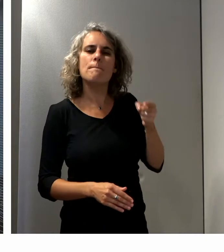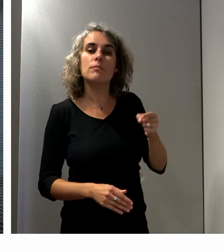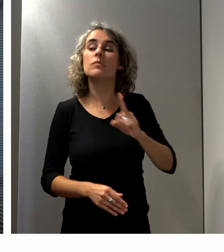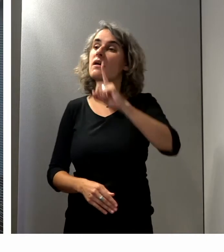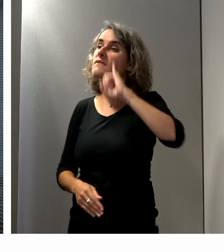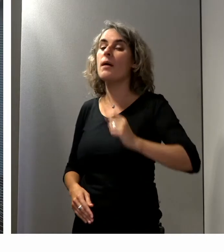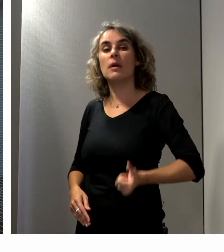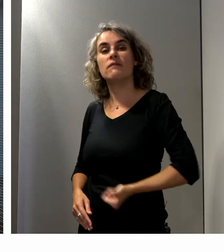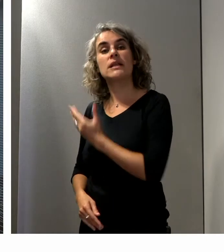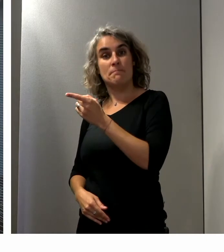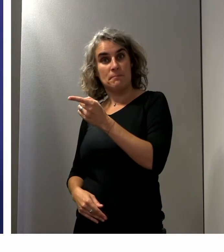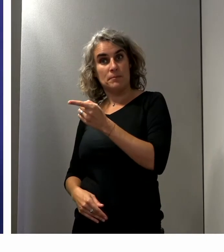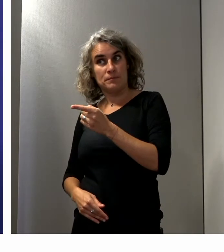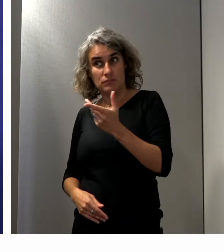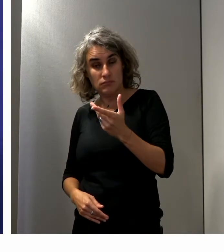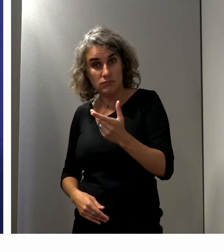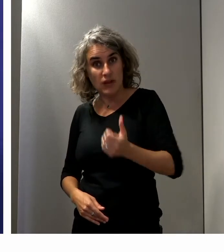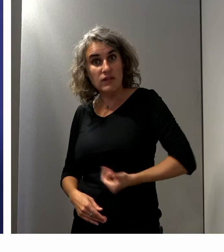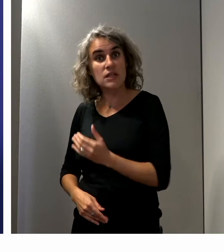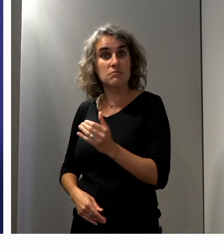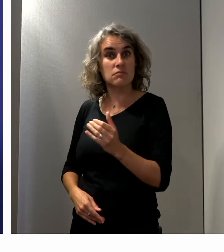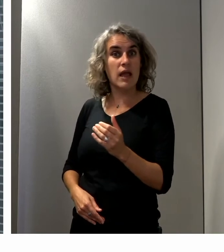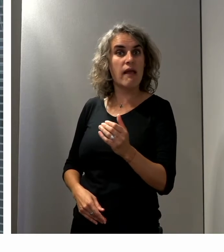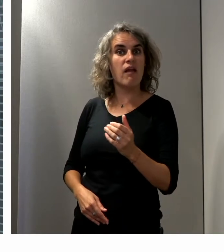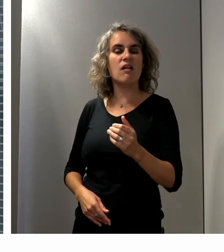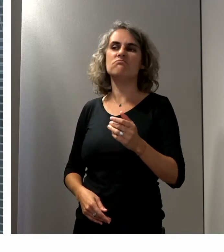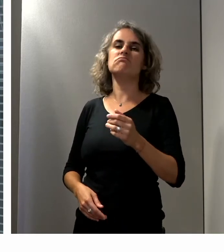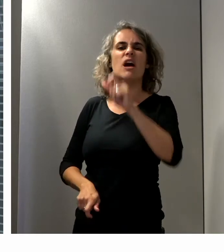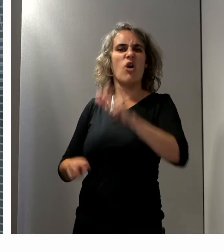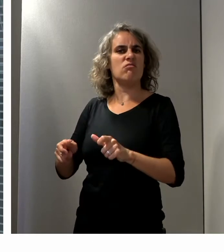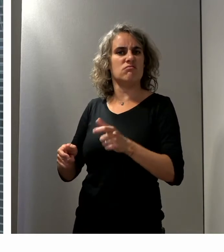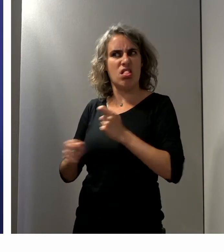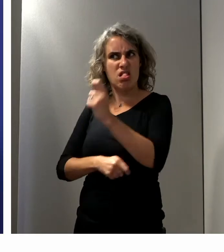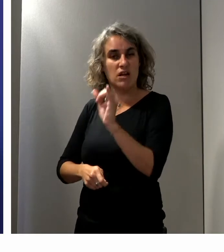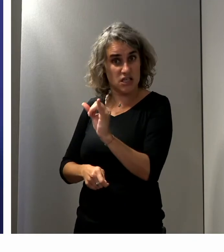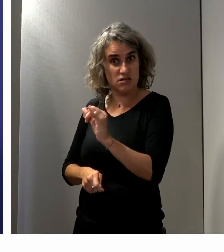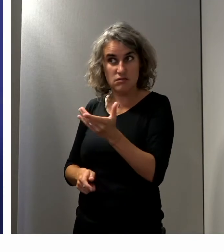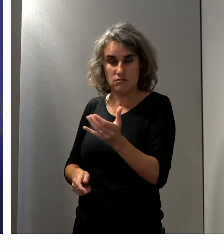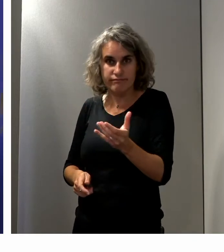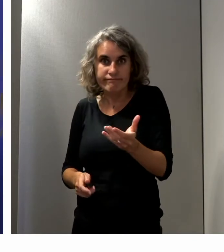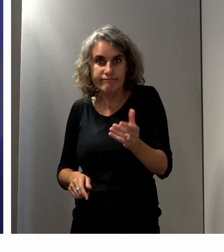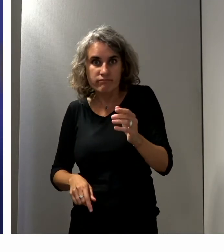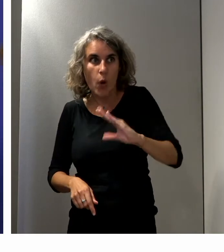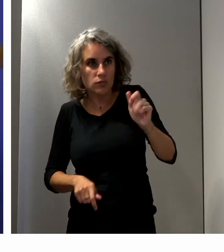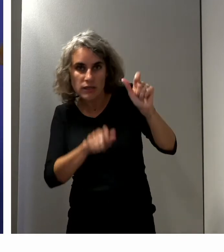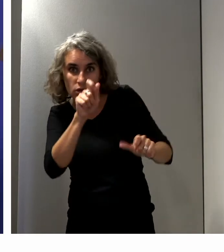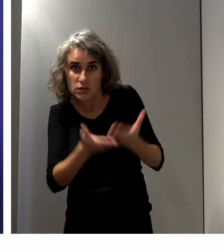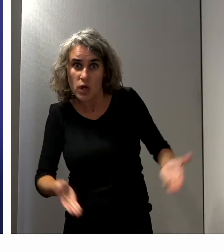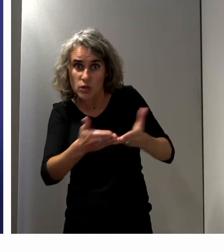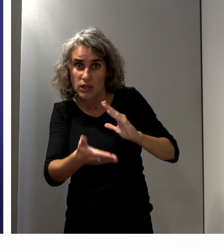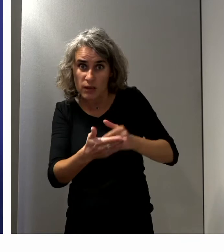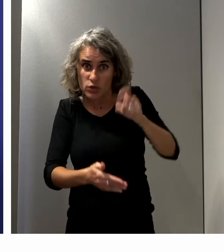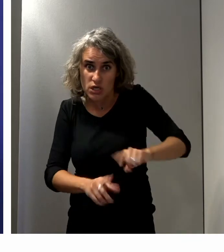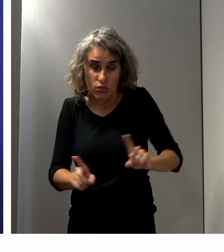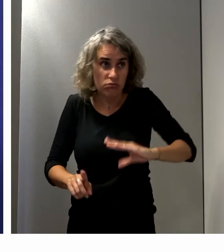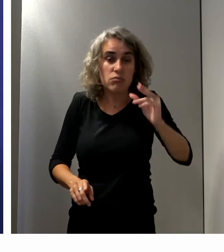maltraitée par une personne handicapée, elle est aussi traitée par d'autres. Donc comment organiser cette approche, cette